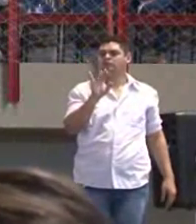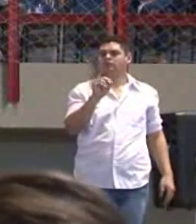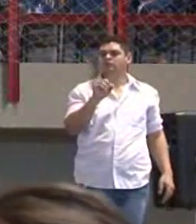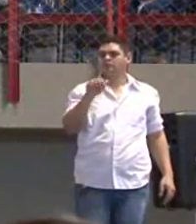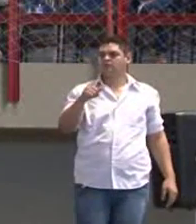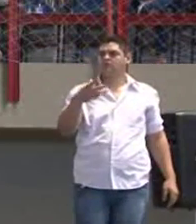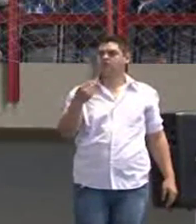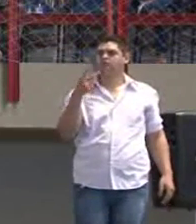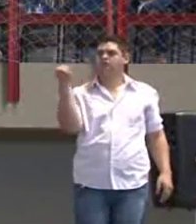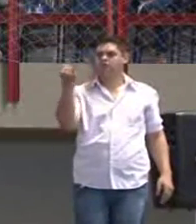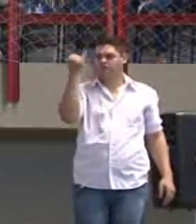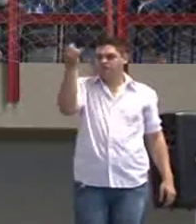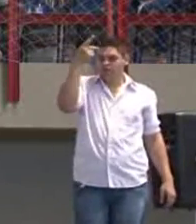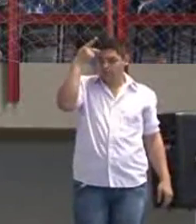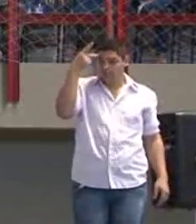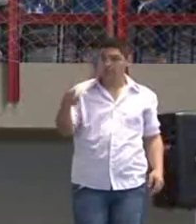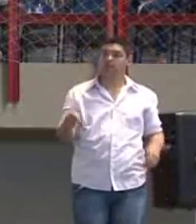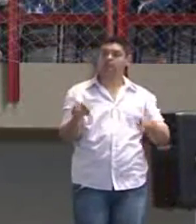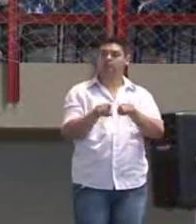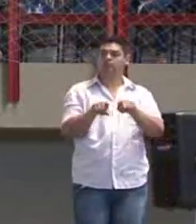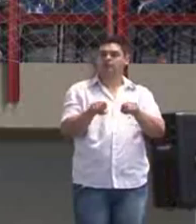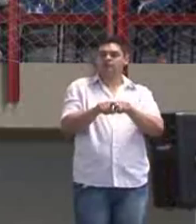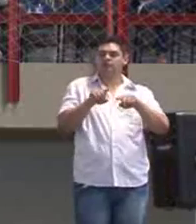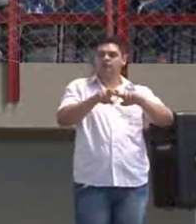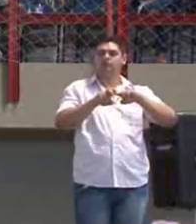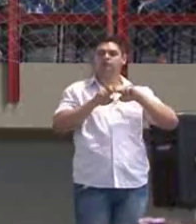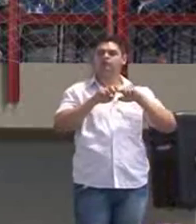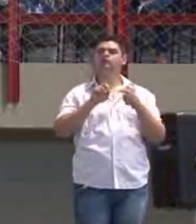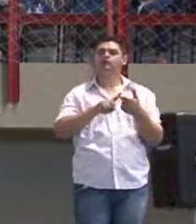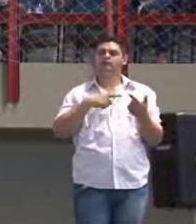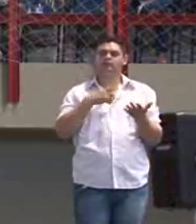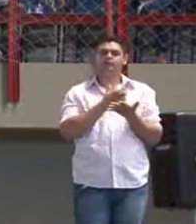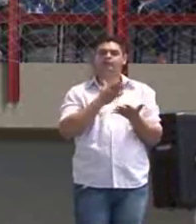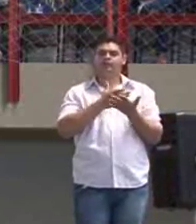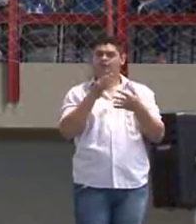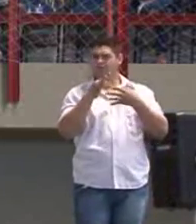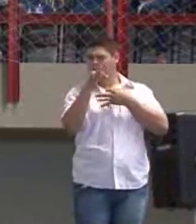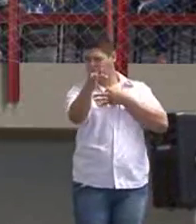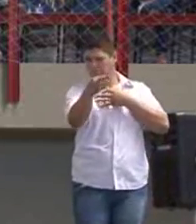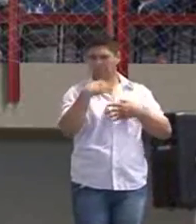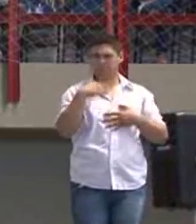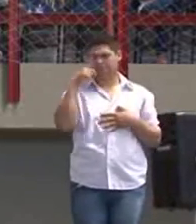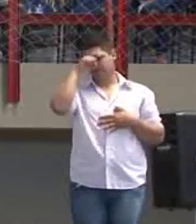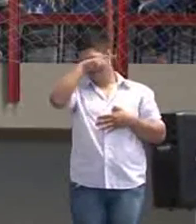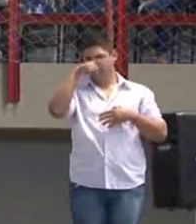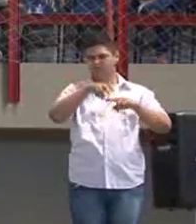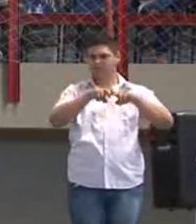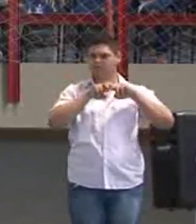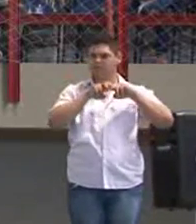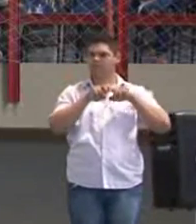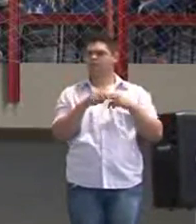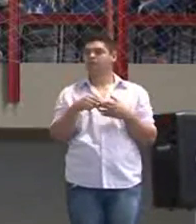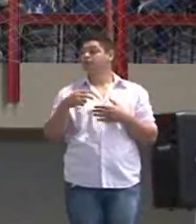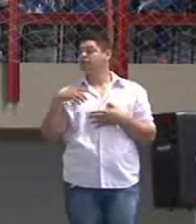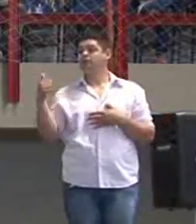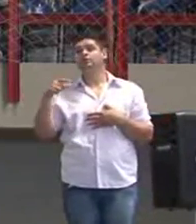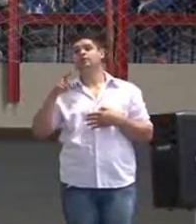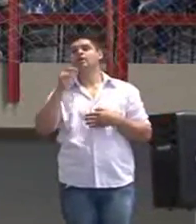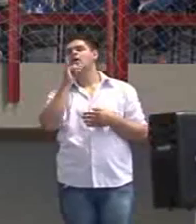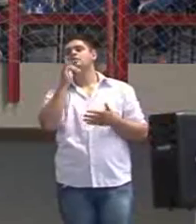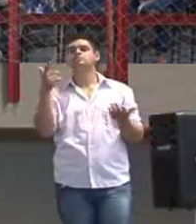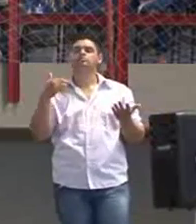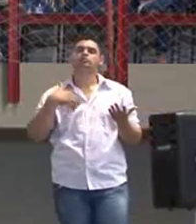importante exatamente nesse tipo de medição. Existem medições que são complicadas de serem feitas. Já pensou a gente precisar